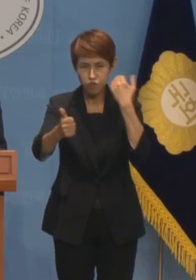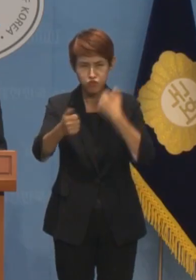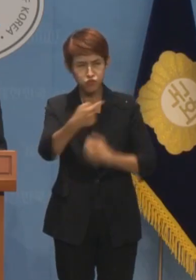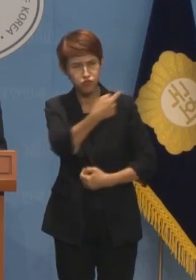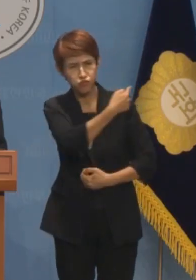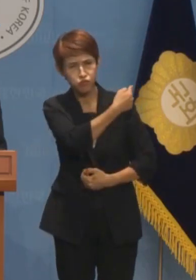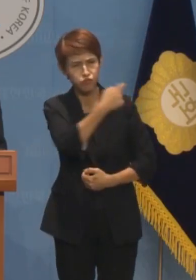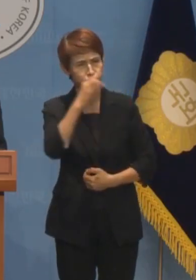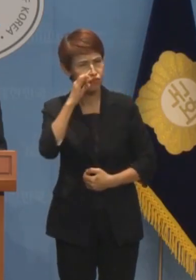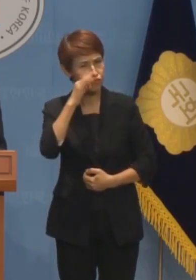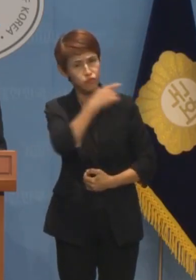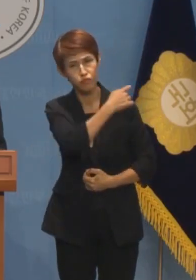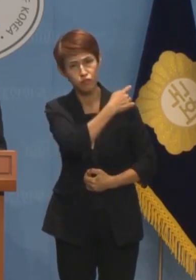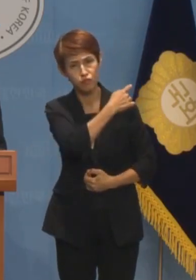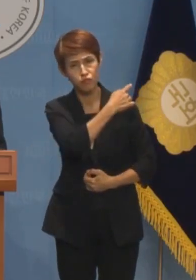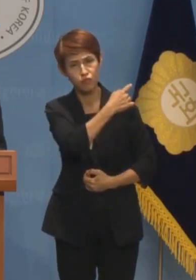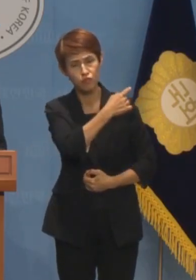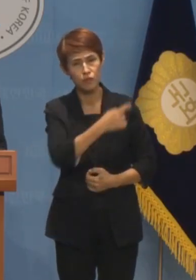있습니다.